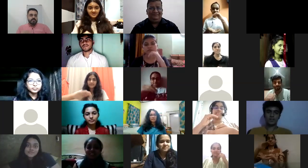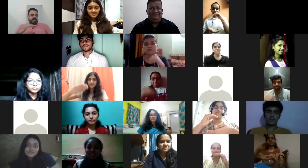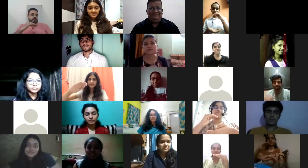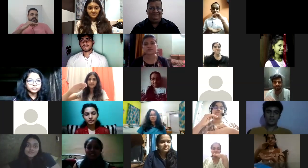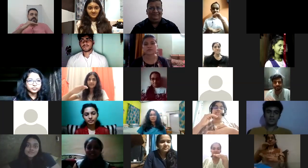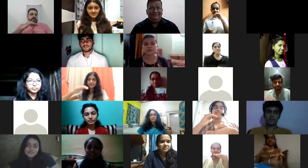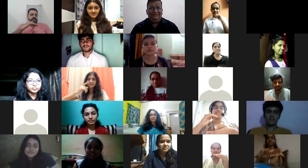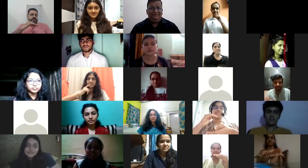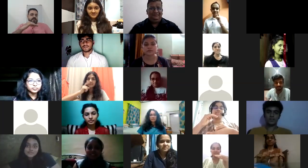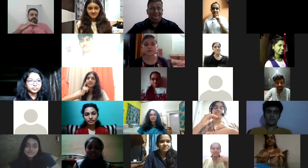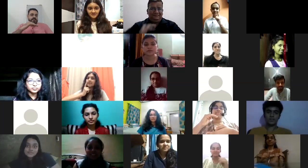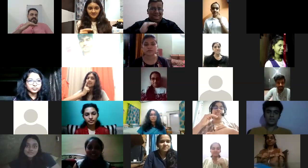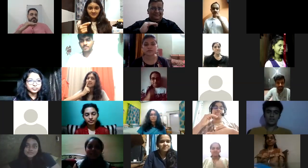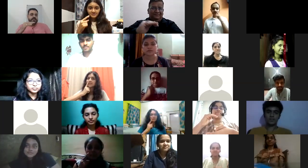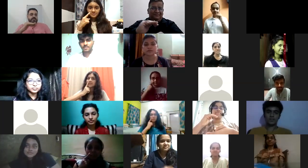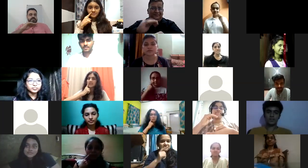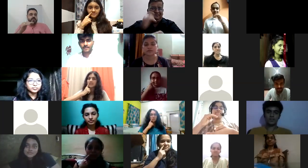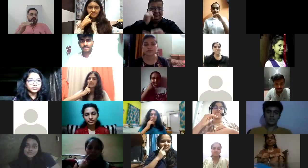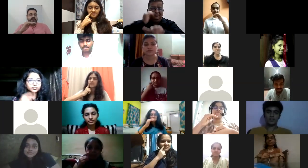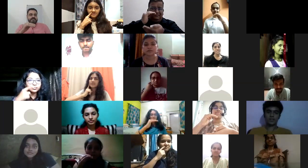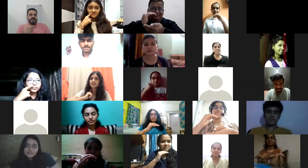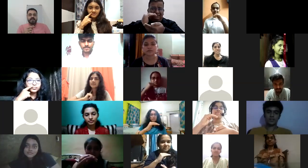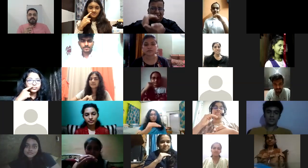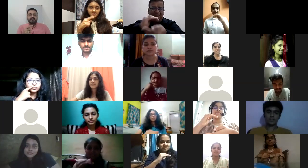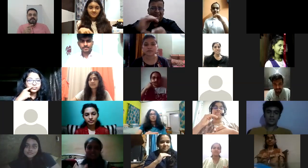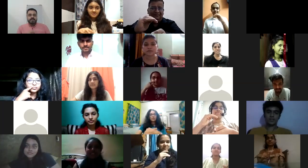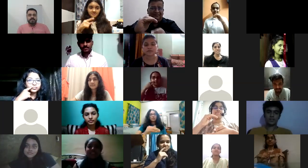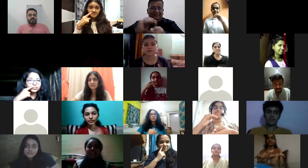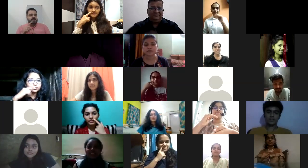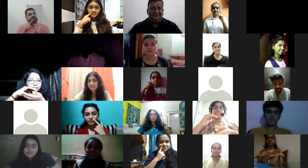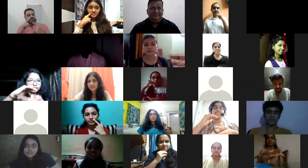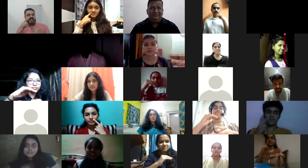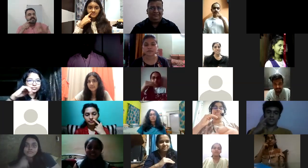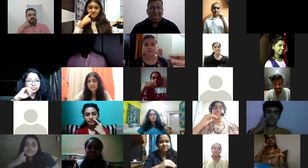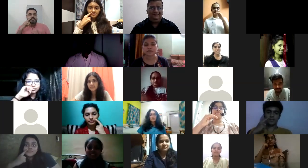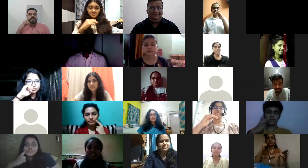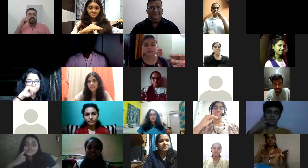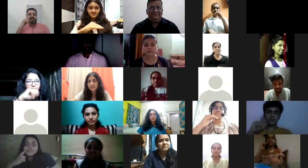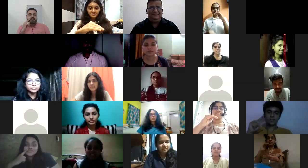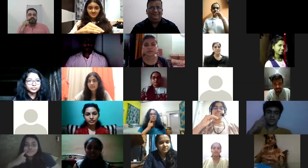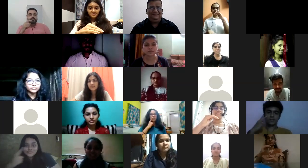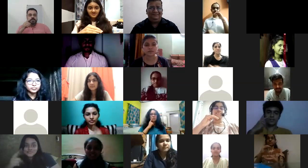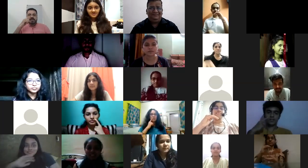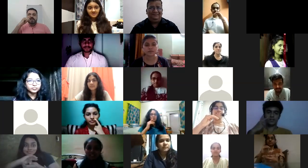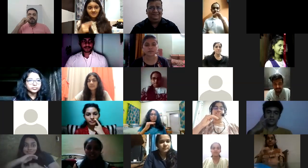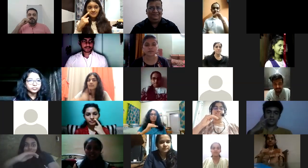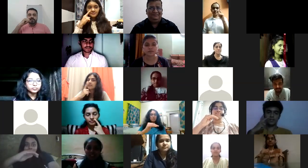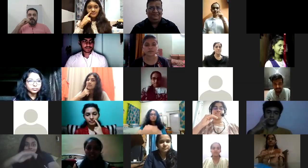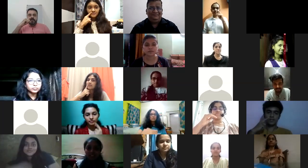No, ये तो बच्चा हो जाएगा. But then your differentiation daughter है, son है. No, it's the same gender differentiation that we do. If you point